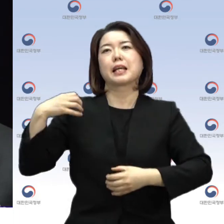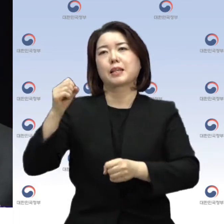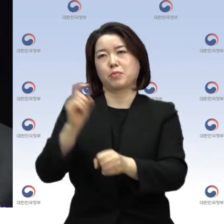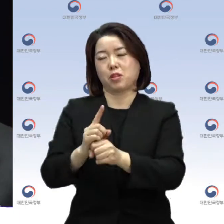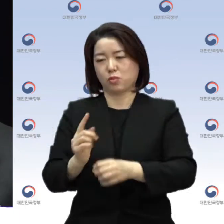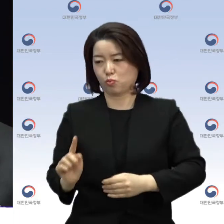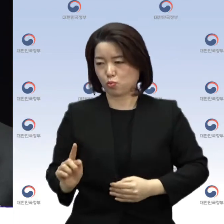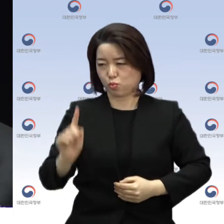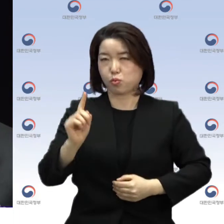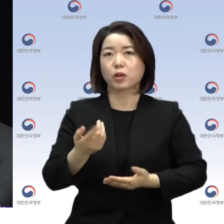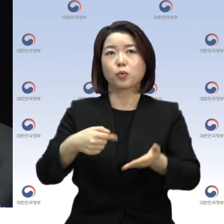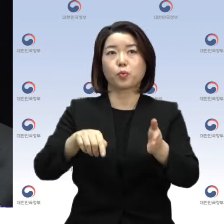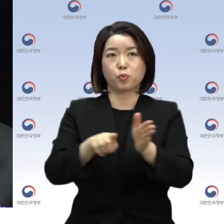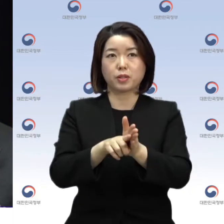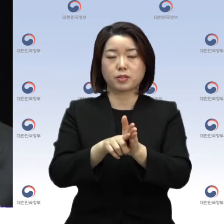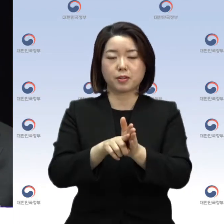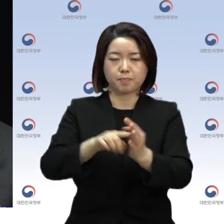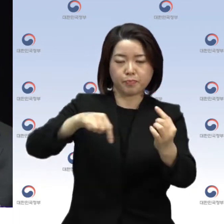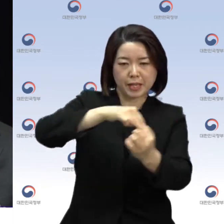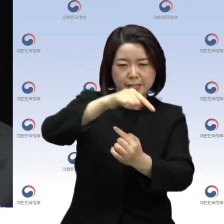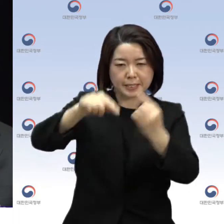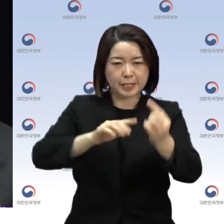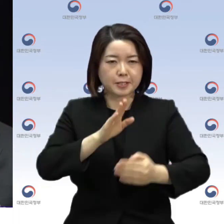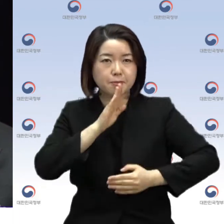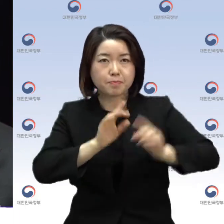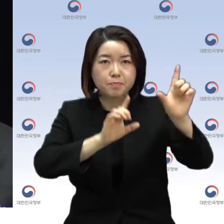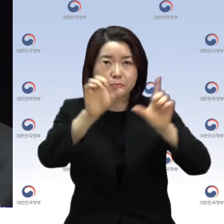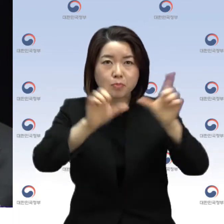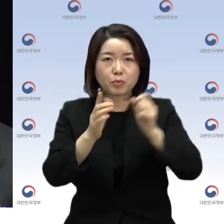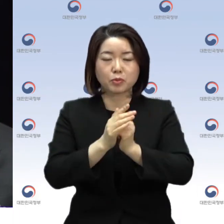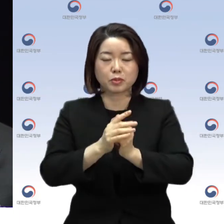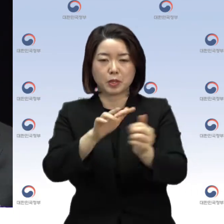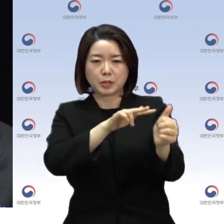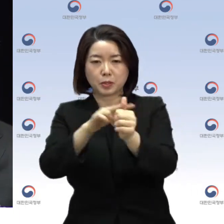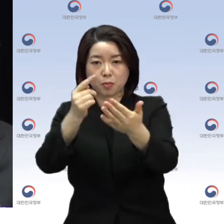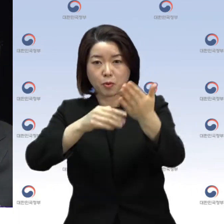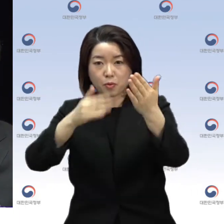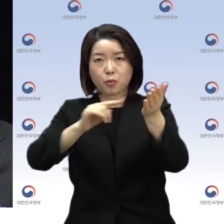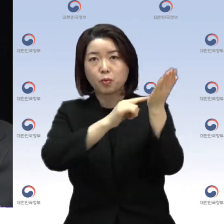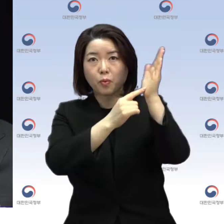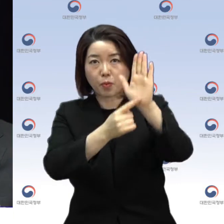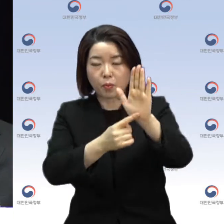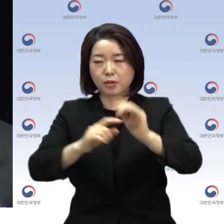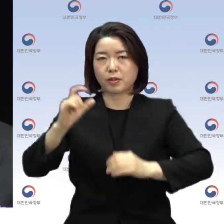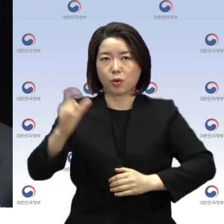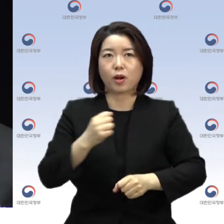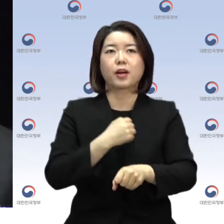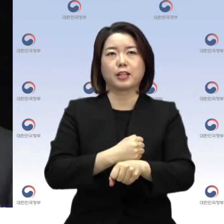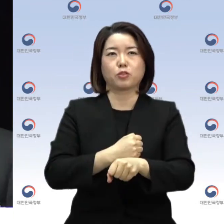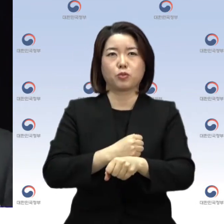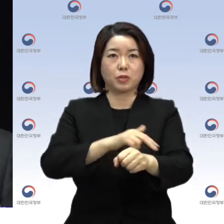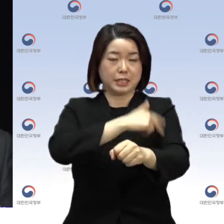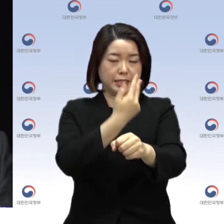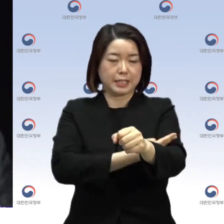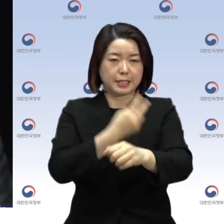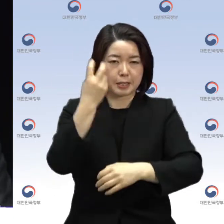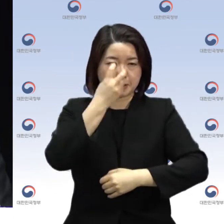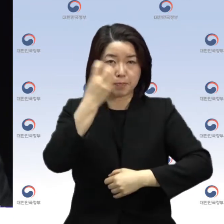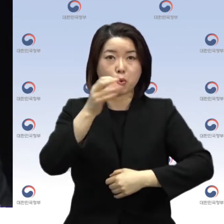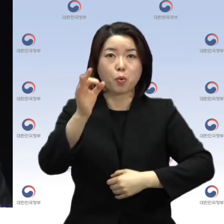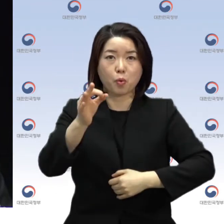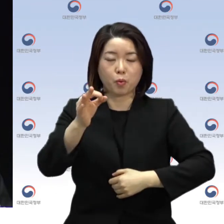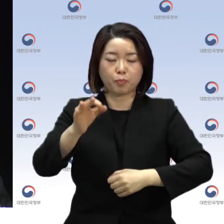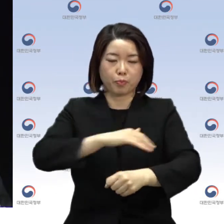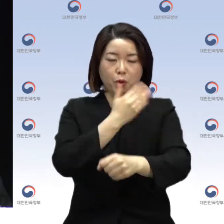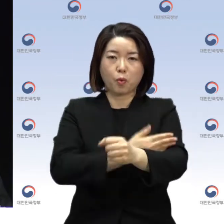높이기 위해서 경영 현황 등 정보 공개를 강화하고 저작권 보상금도